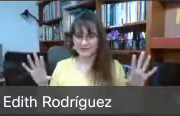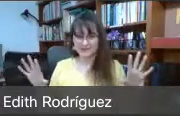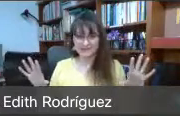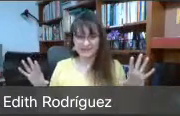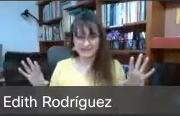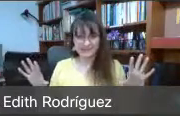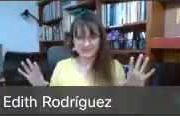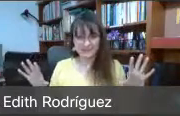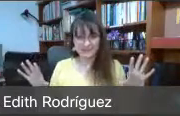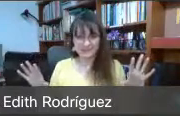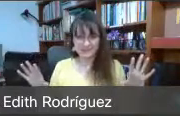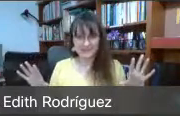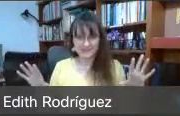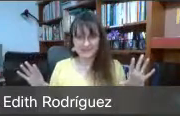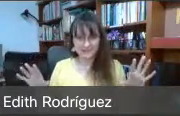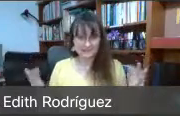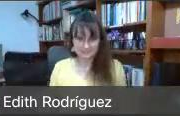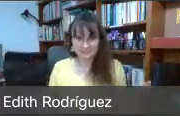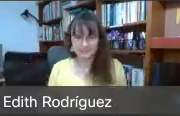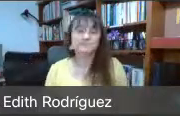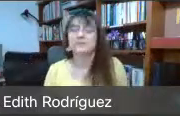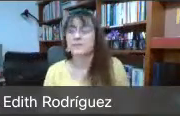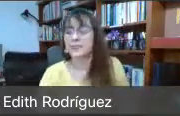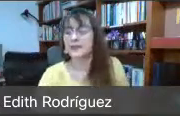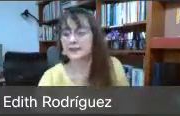otra, unos procesos históricos de una lengua y otra.